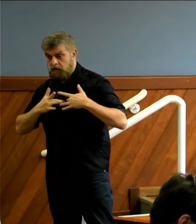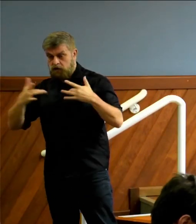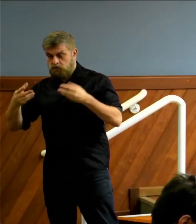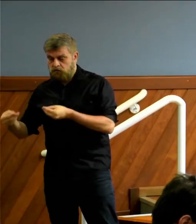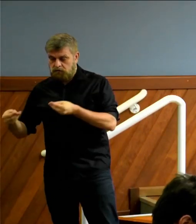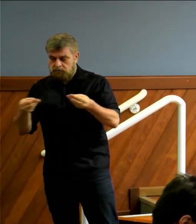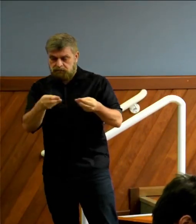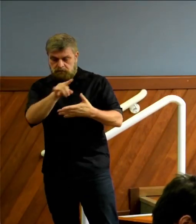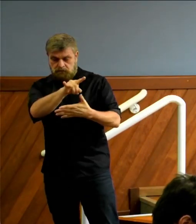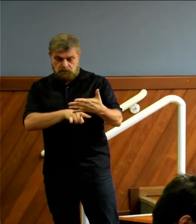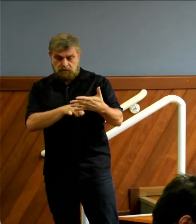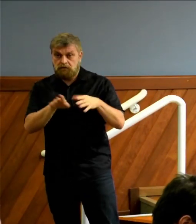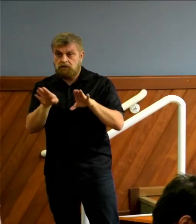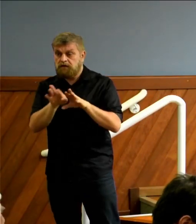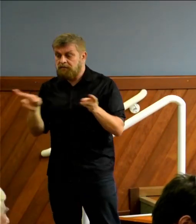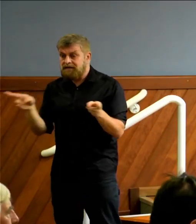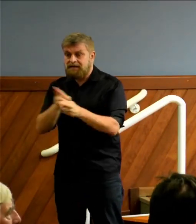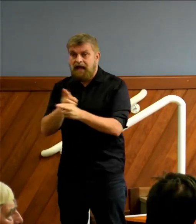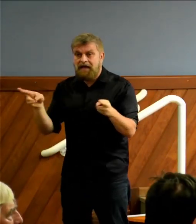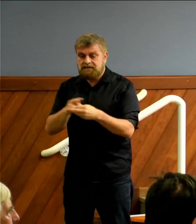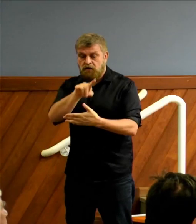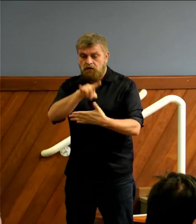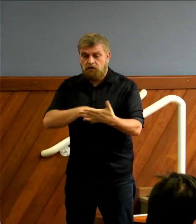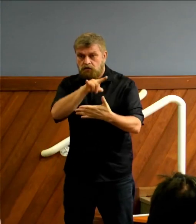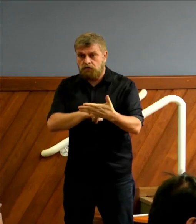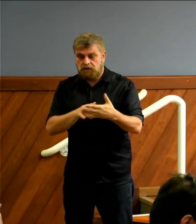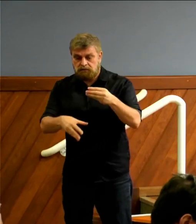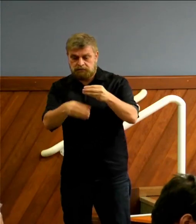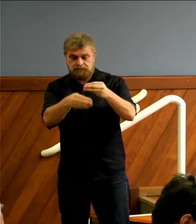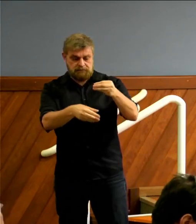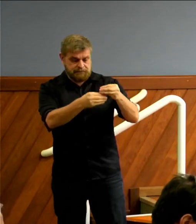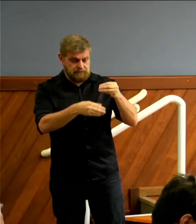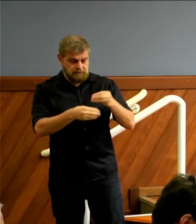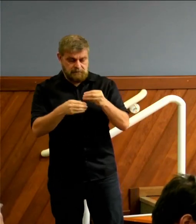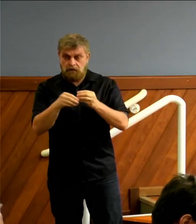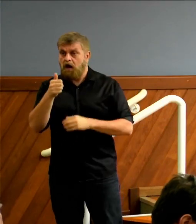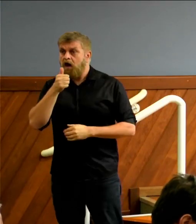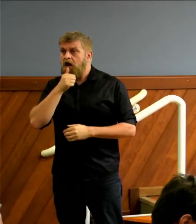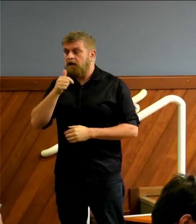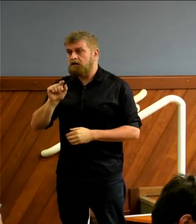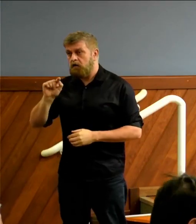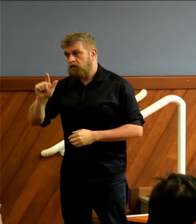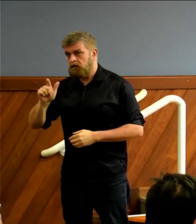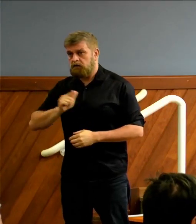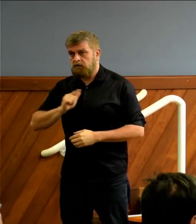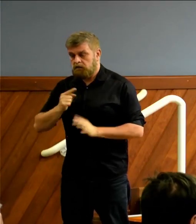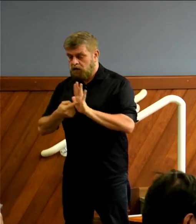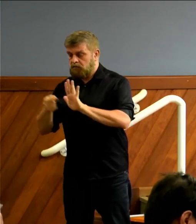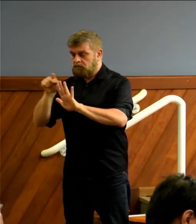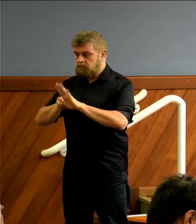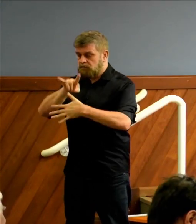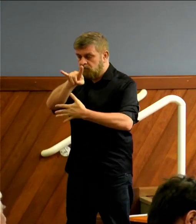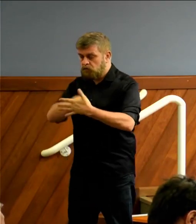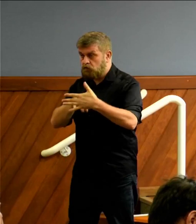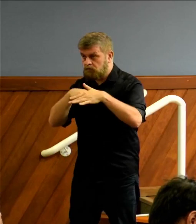né? E também na relação com os outros documentos que estão junto deles. Né? Vamos pensar que ainda aquela metáforazinha de que o documento